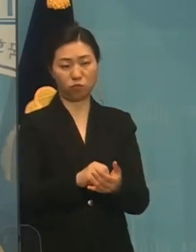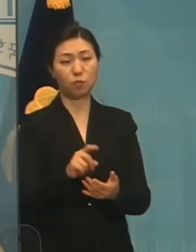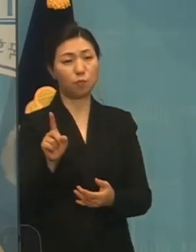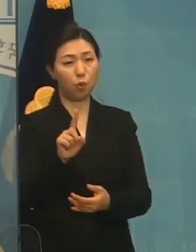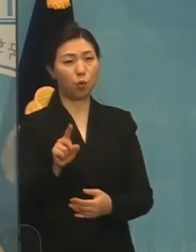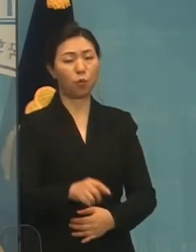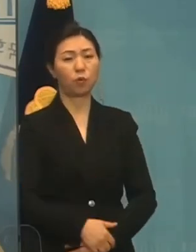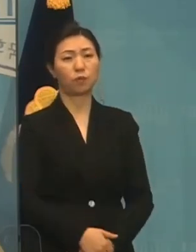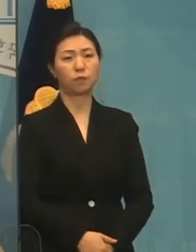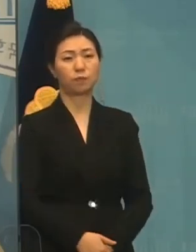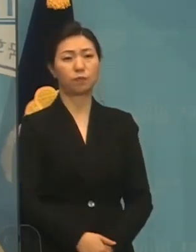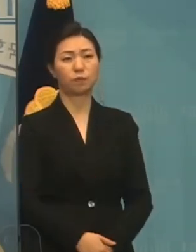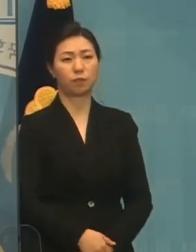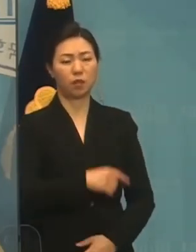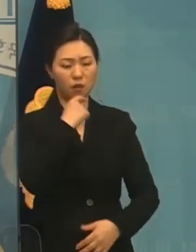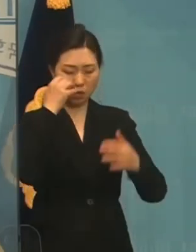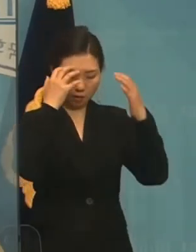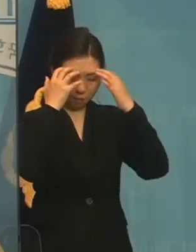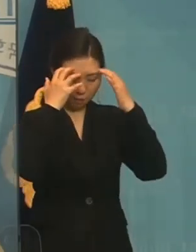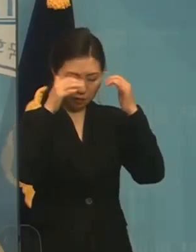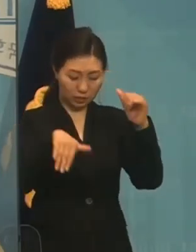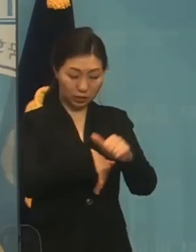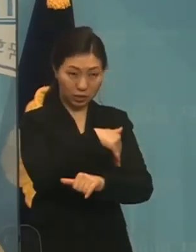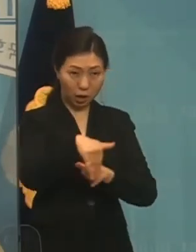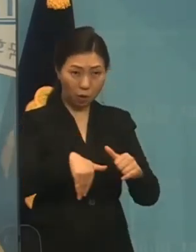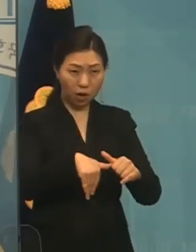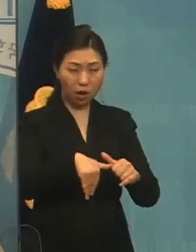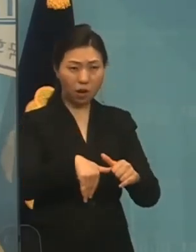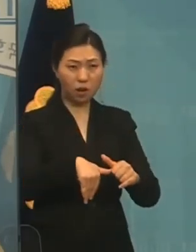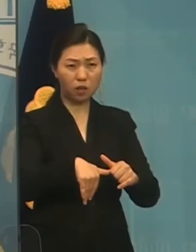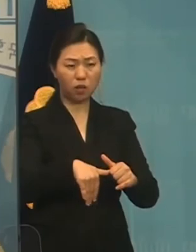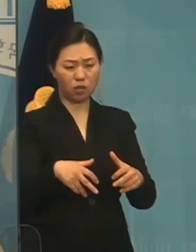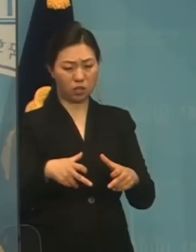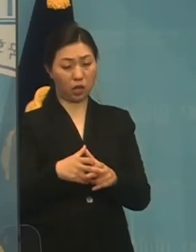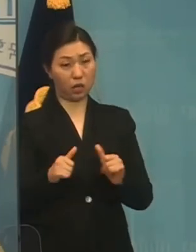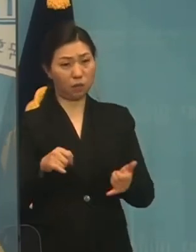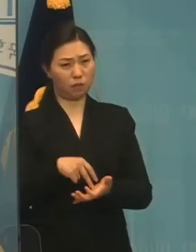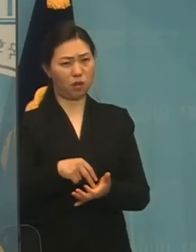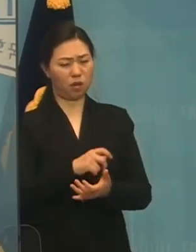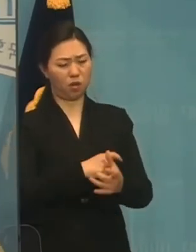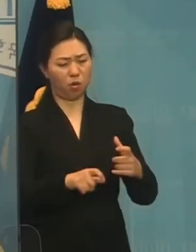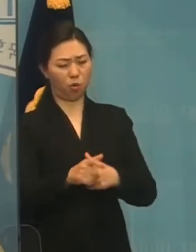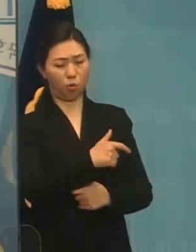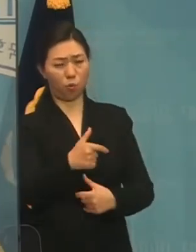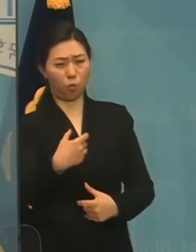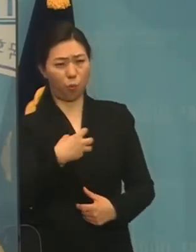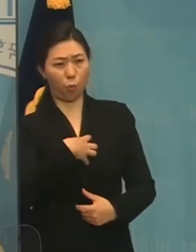아시다시피 재난과 위기 상황 속에서 장애인들은 더 큰 위기를 받게 됩니다.